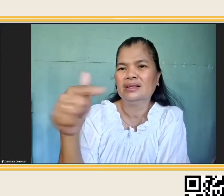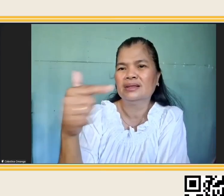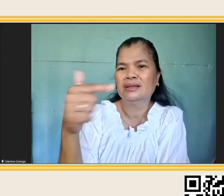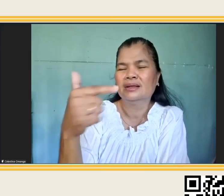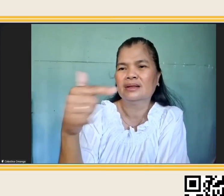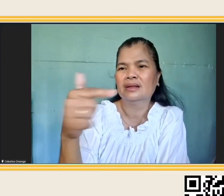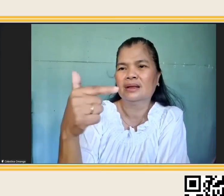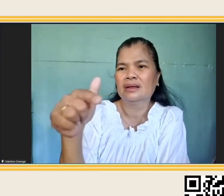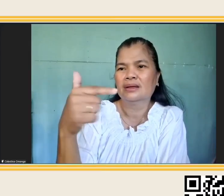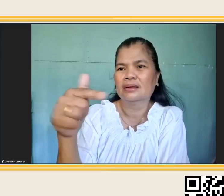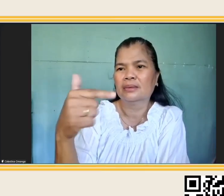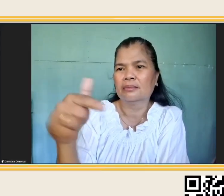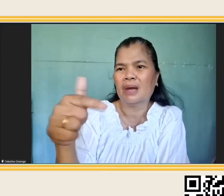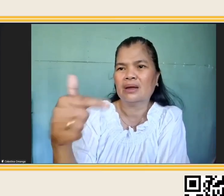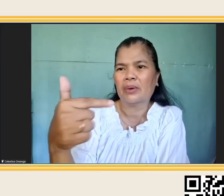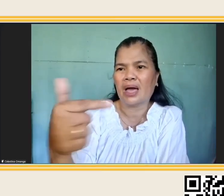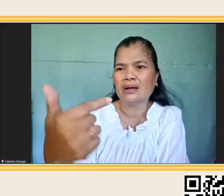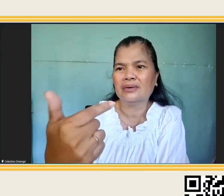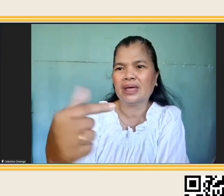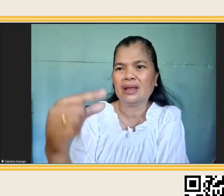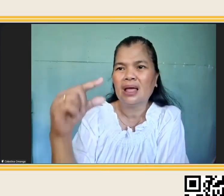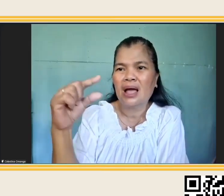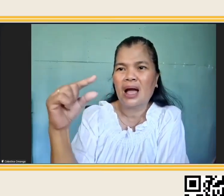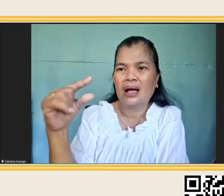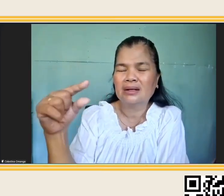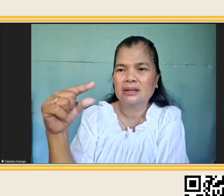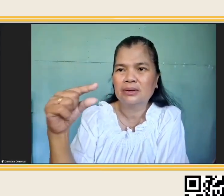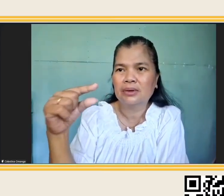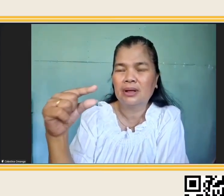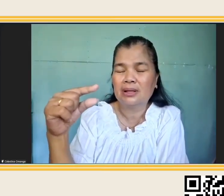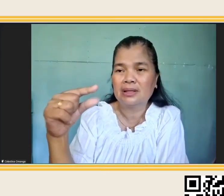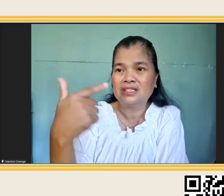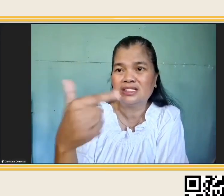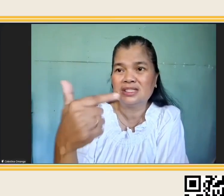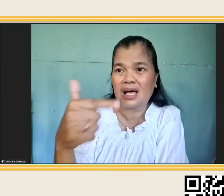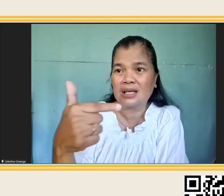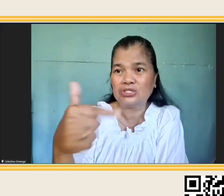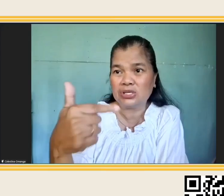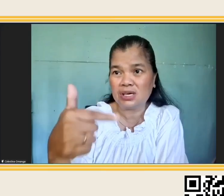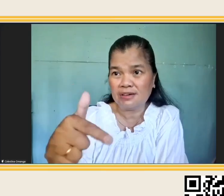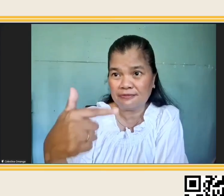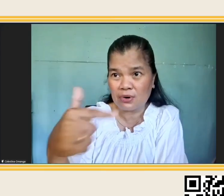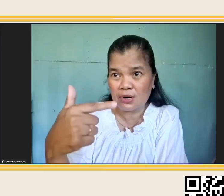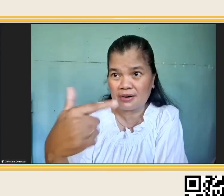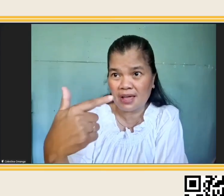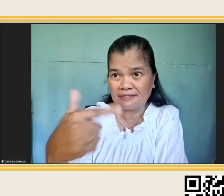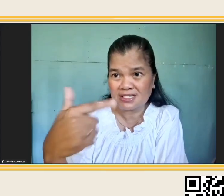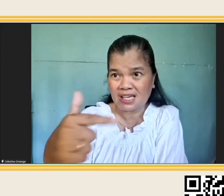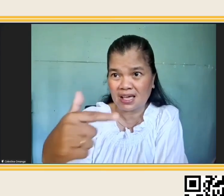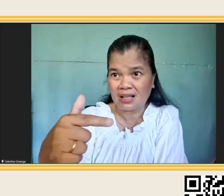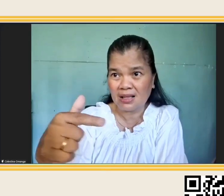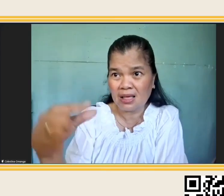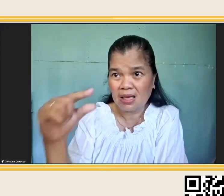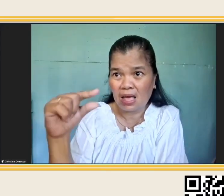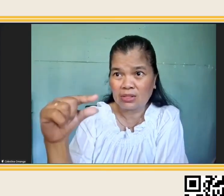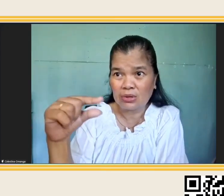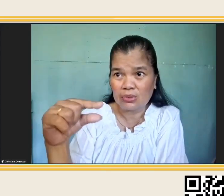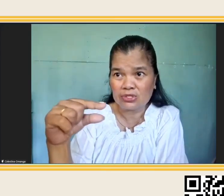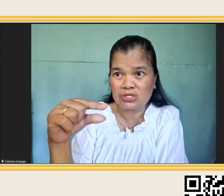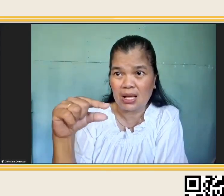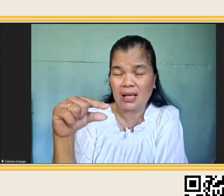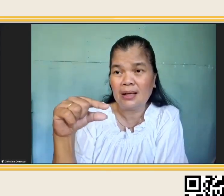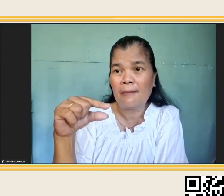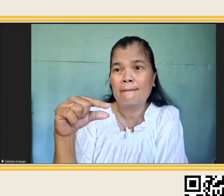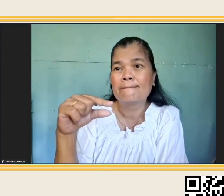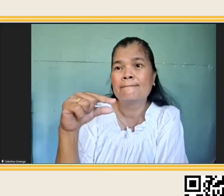green. By the way, ang green, this is the G for FSL. Ito